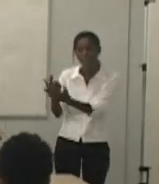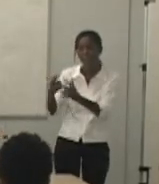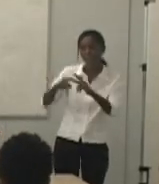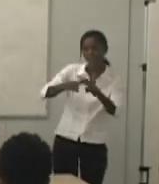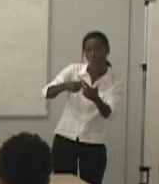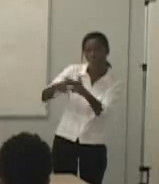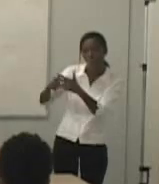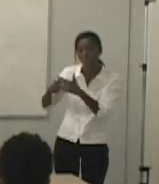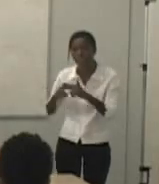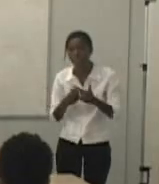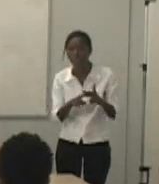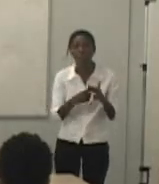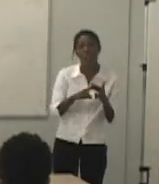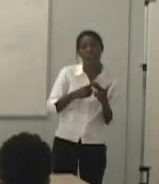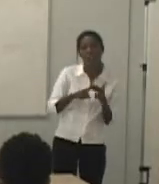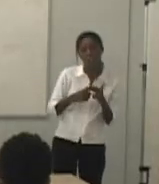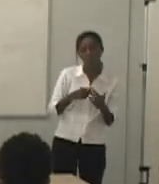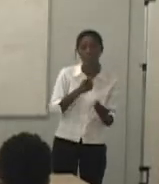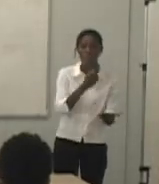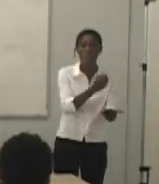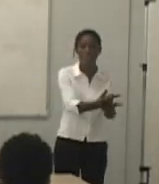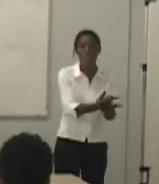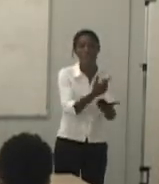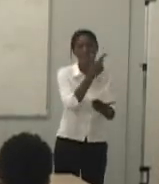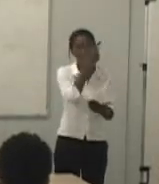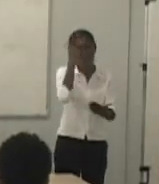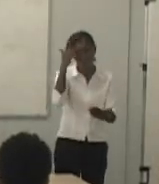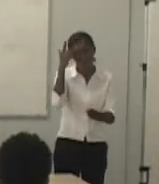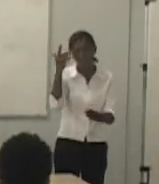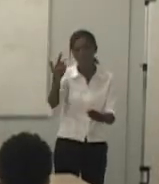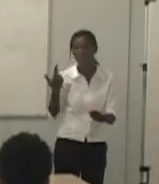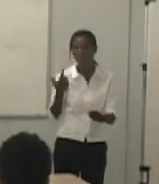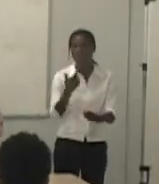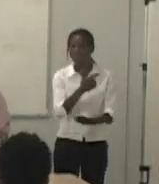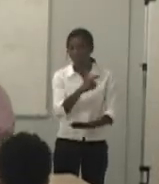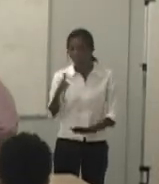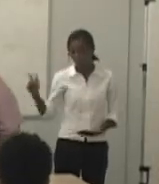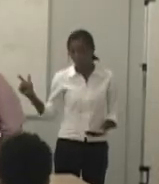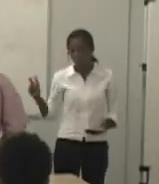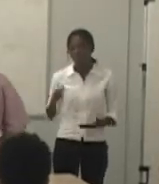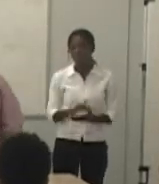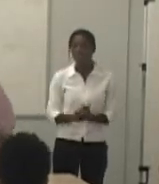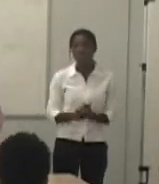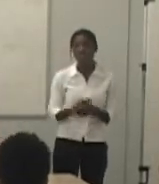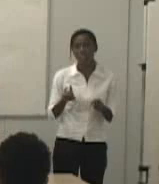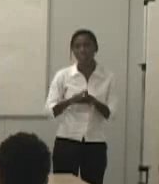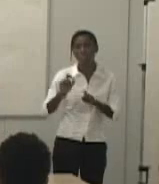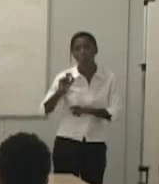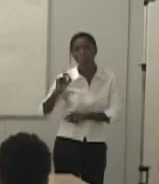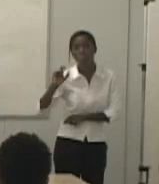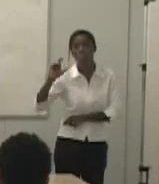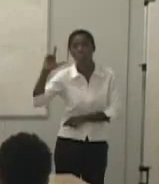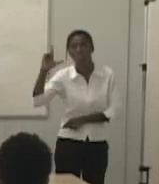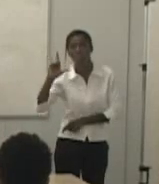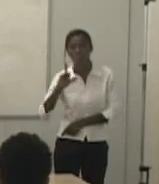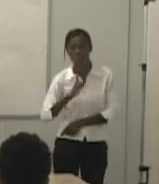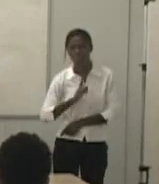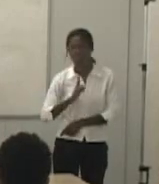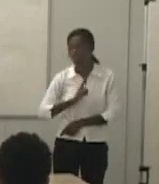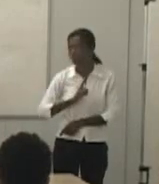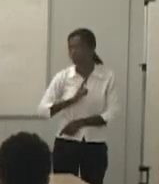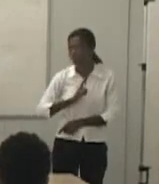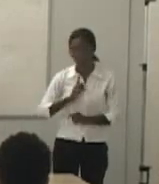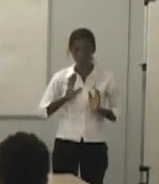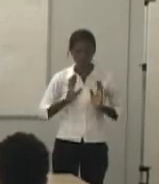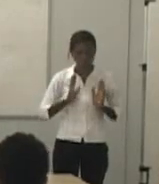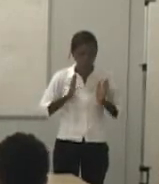restauração de para pagamento de terceirizados Esse aumento de costeio graças a à visão do